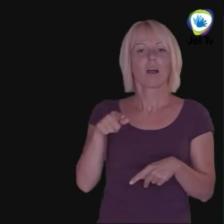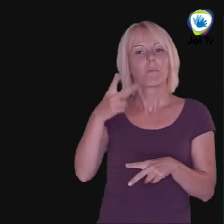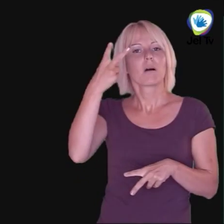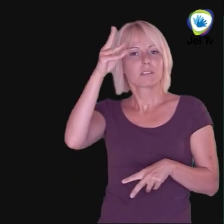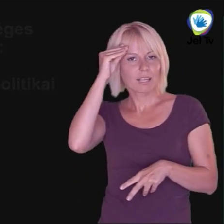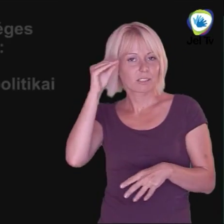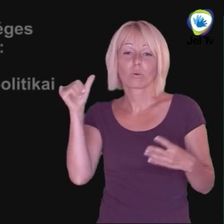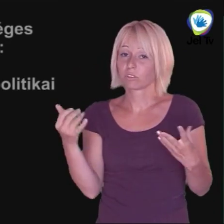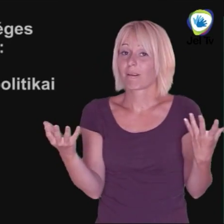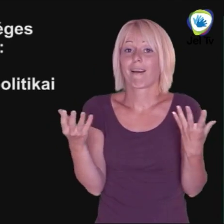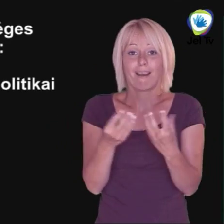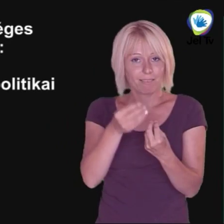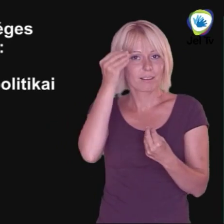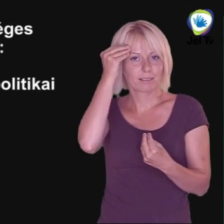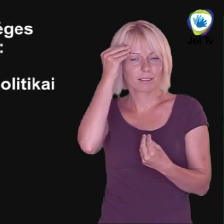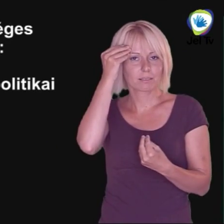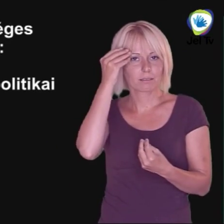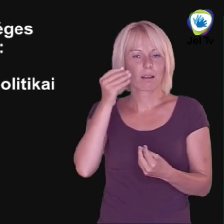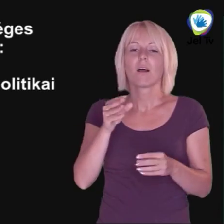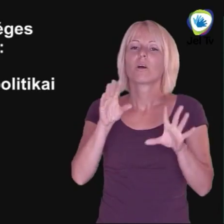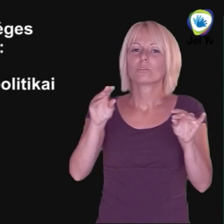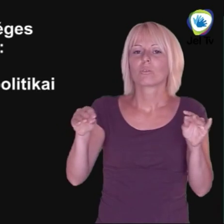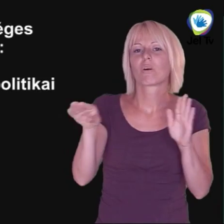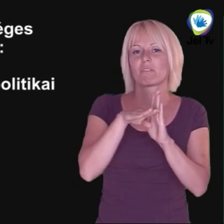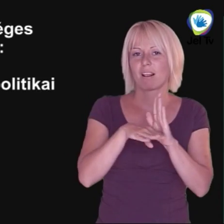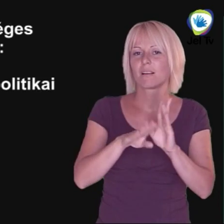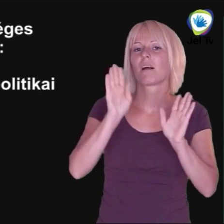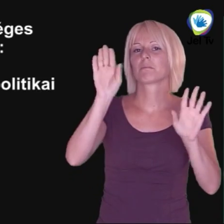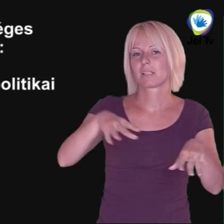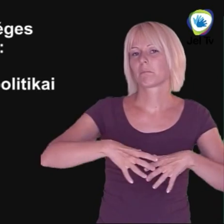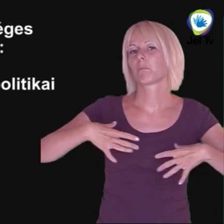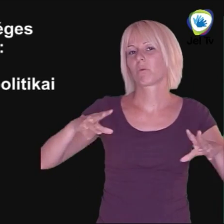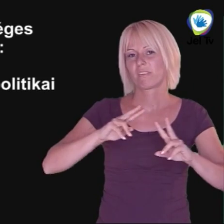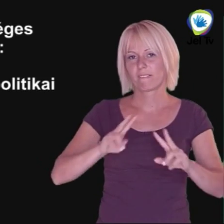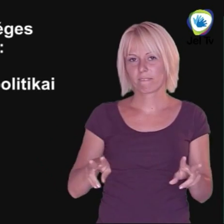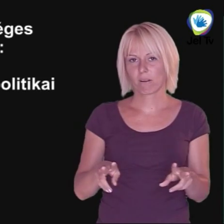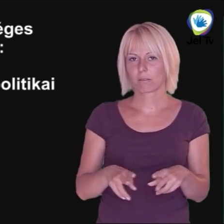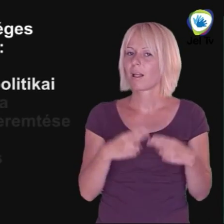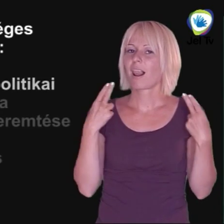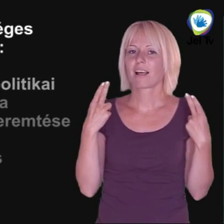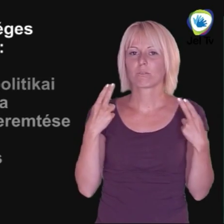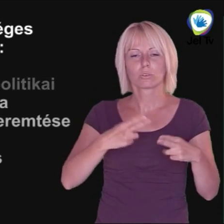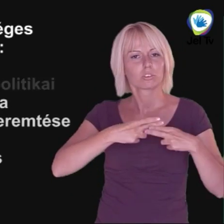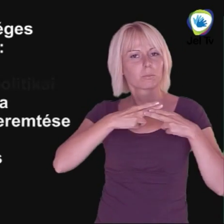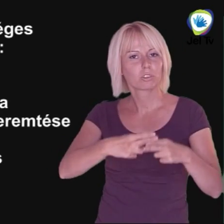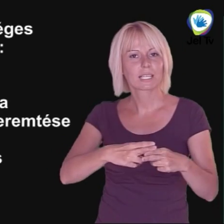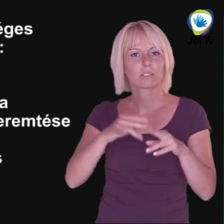Abban szakértőink is egyetértettek, hogy tennivaló van még bőven. Legfontosabbnak a segítő és